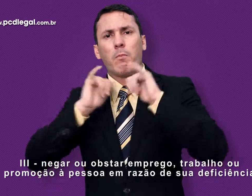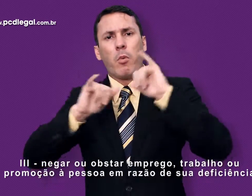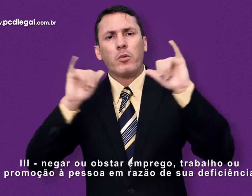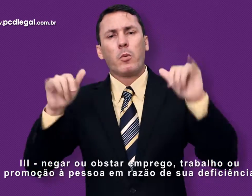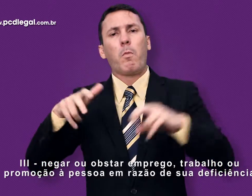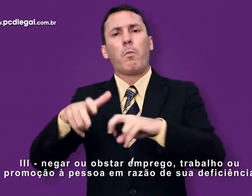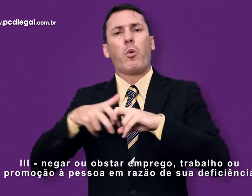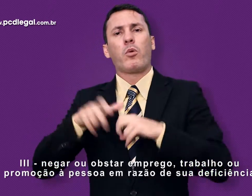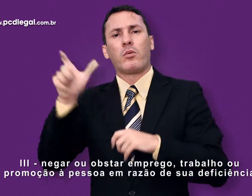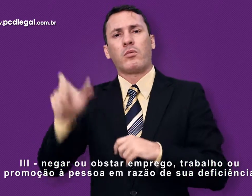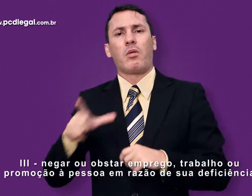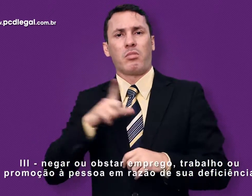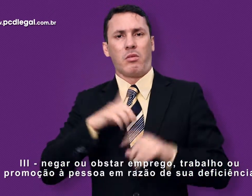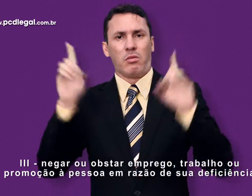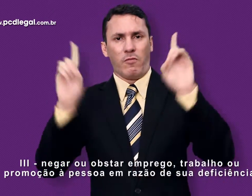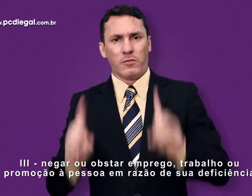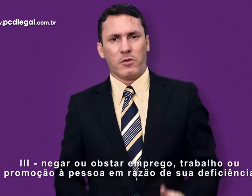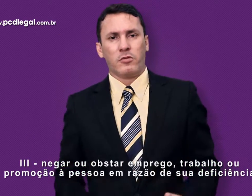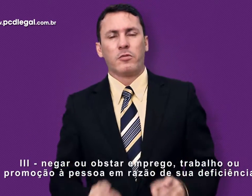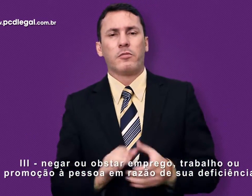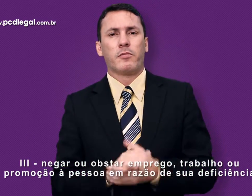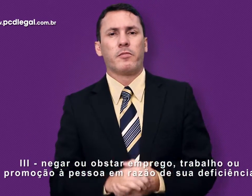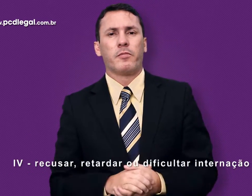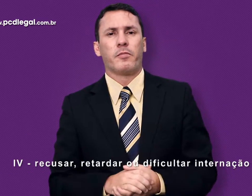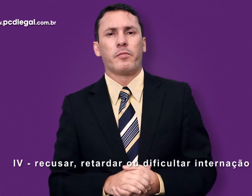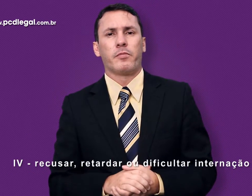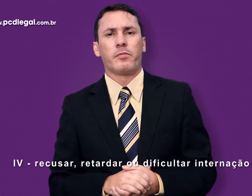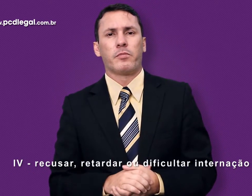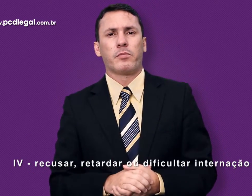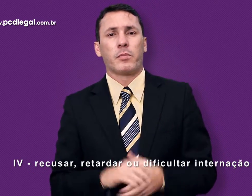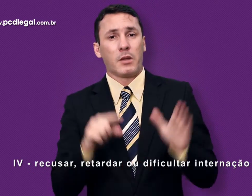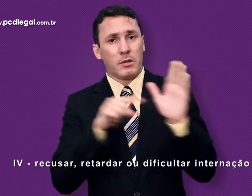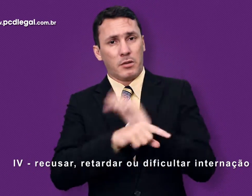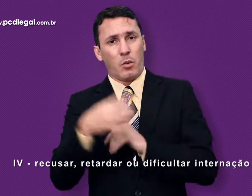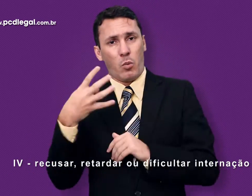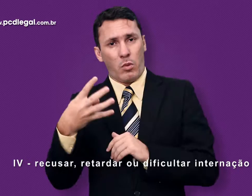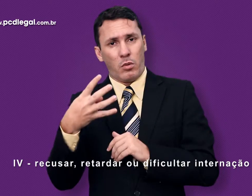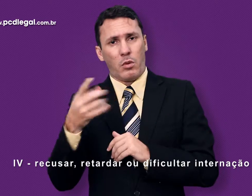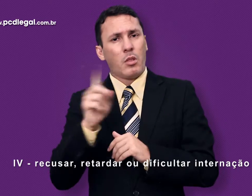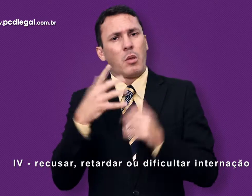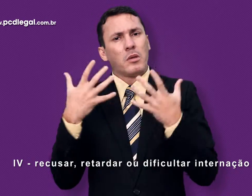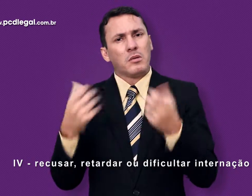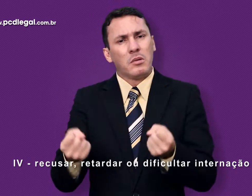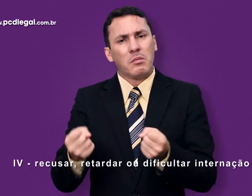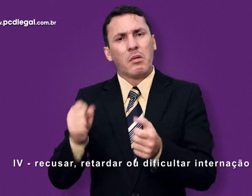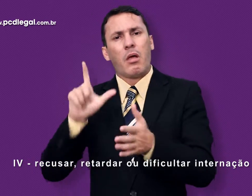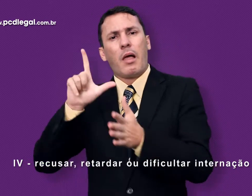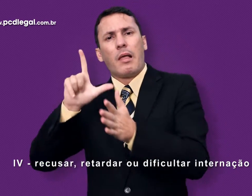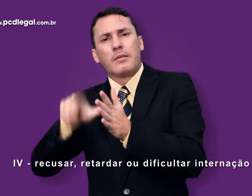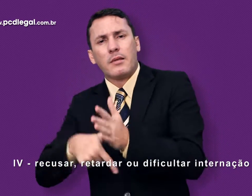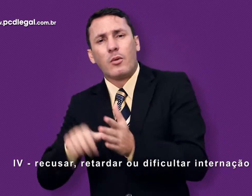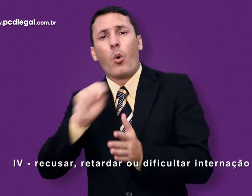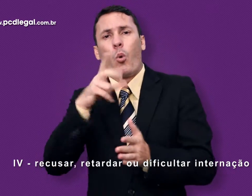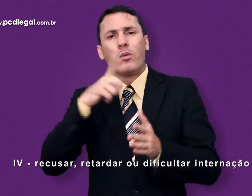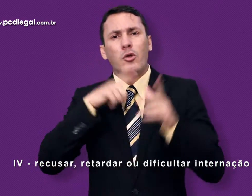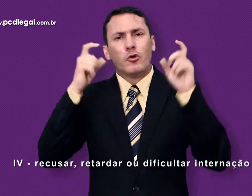promoção à pessoa em razão de sua deficiência. Inciso 4. Recusar, retardar ou